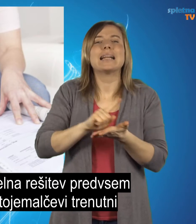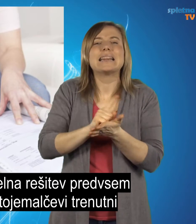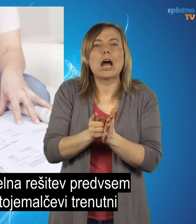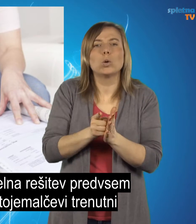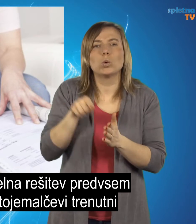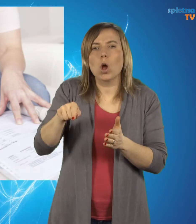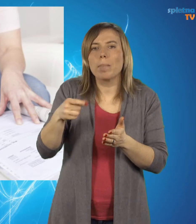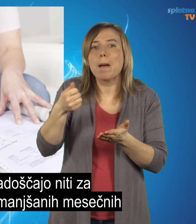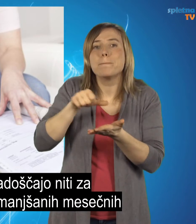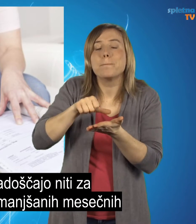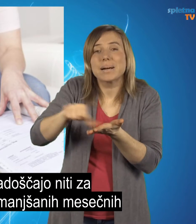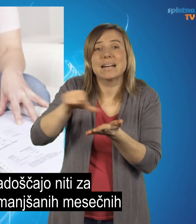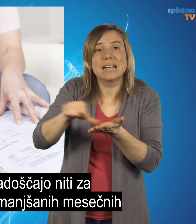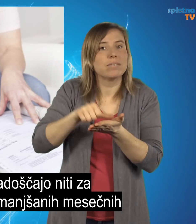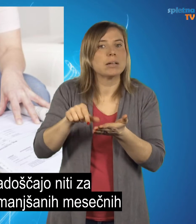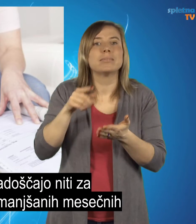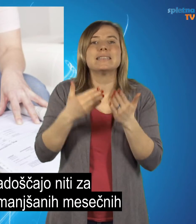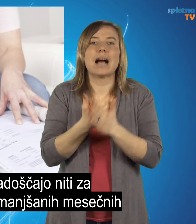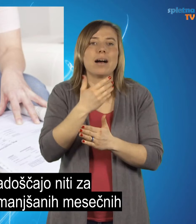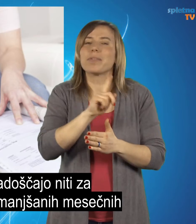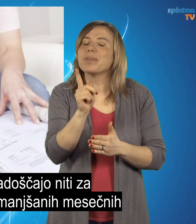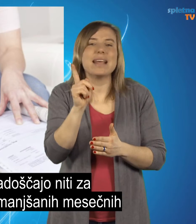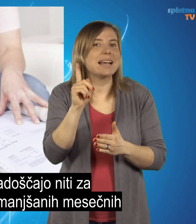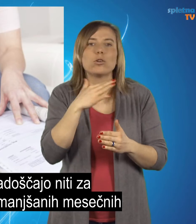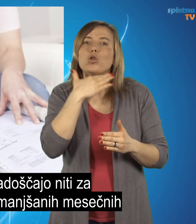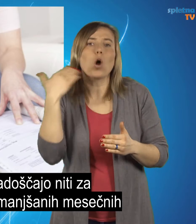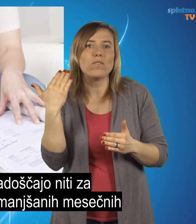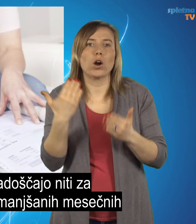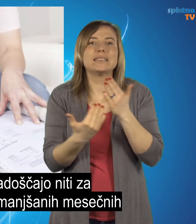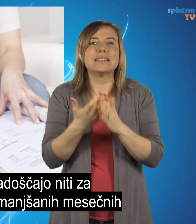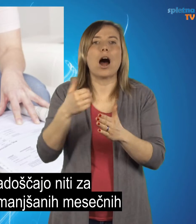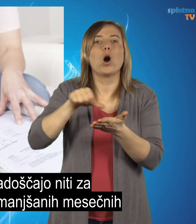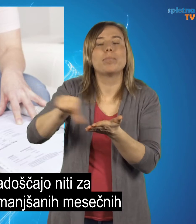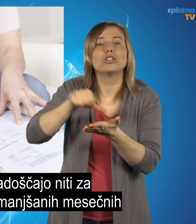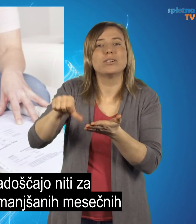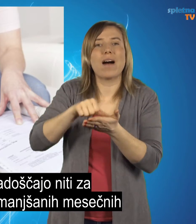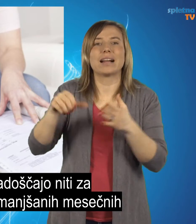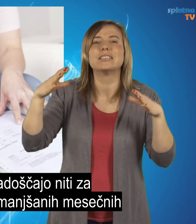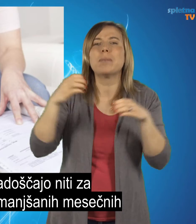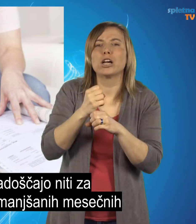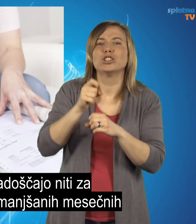odplačevanje zmanjšanih mesečnih obveznosti, na primer v primeru izgube službe.